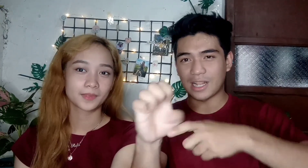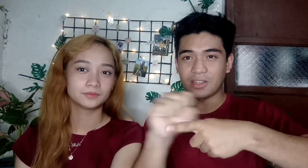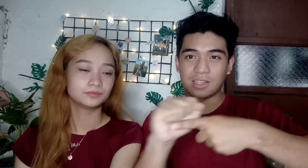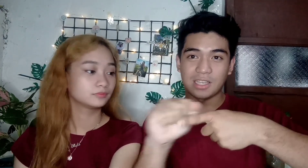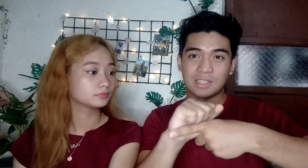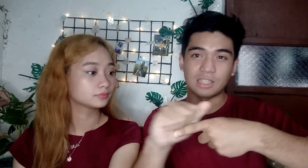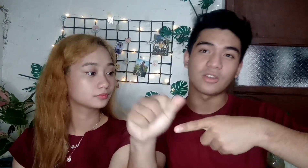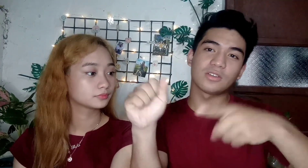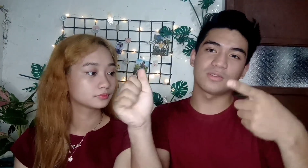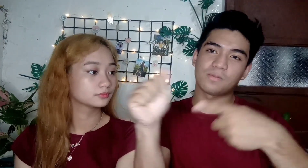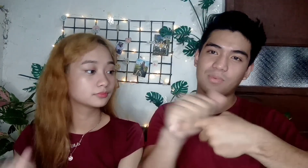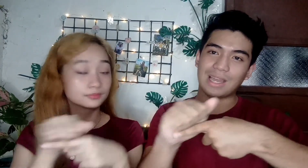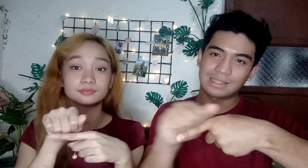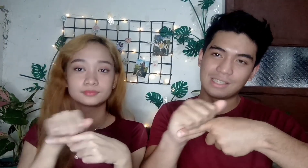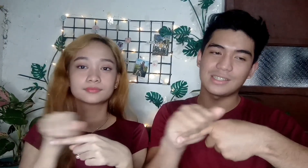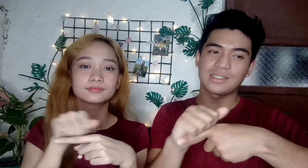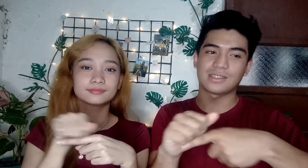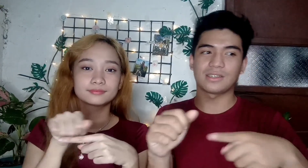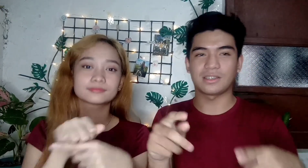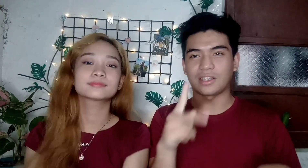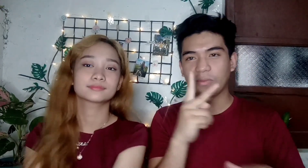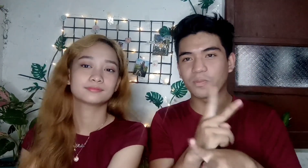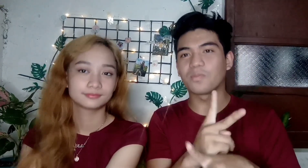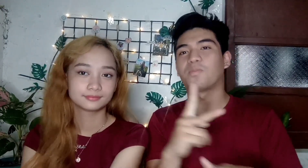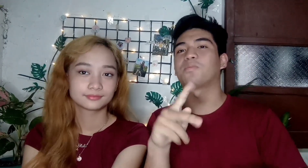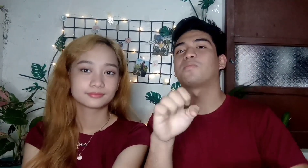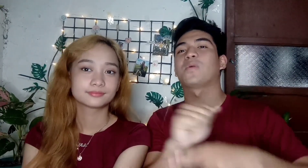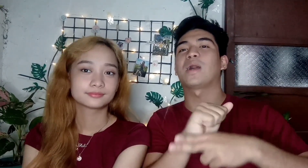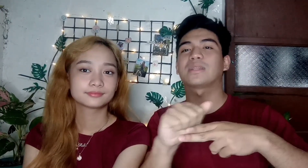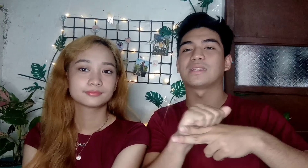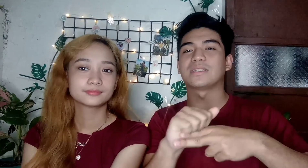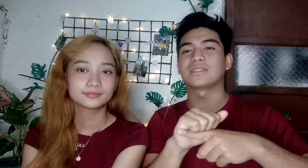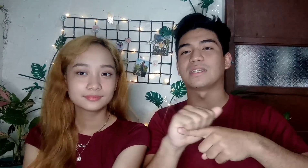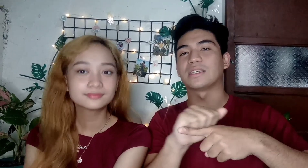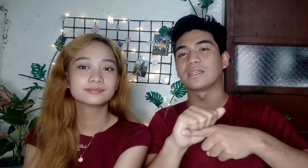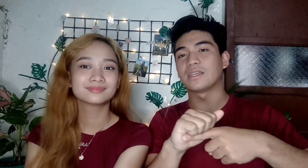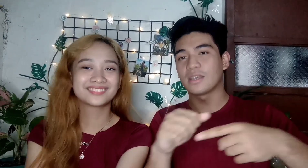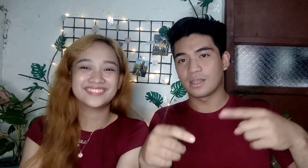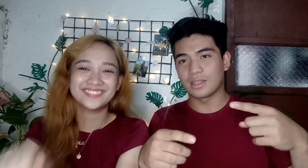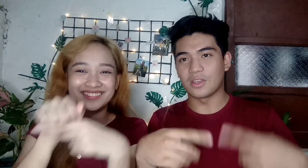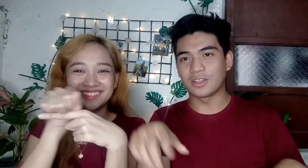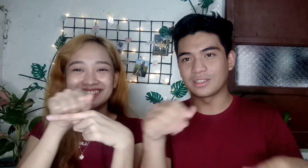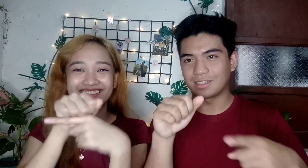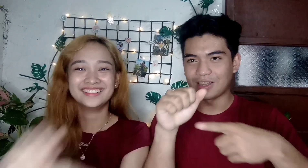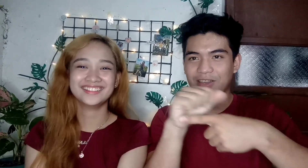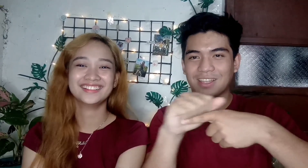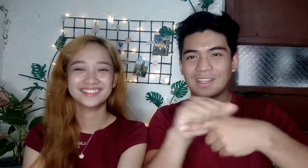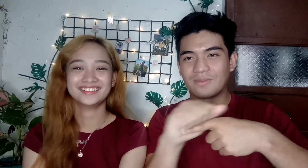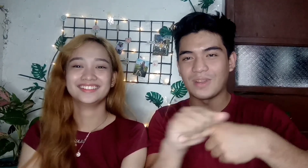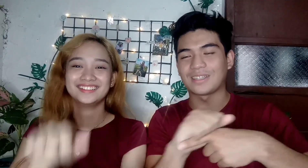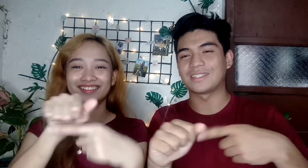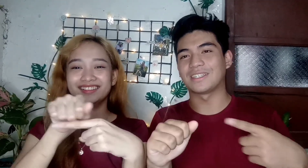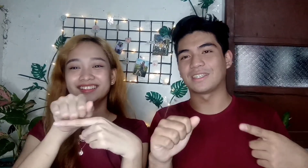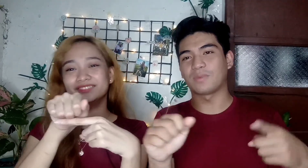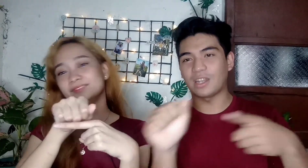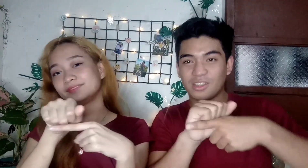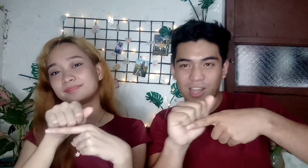lang lang, guys. Ito. Practice. Keep practicing. Yun. Practicing. Parang